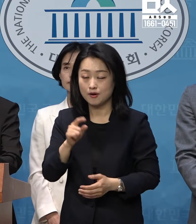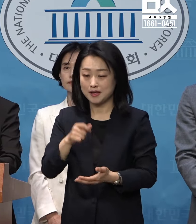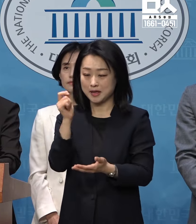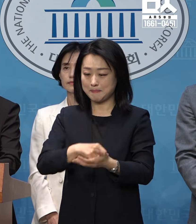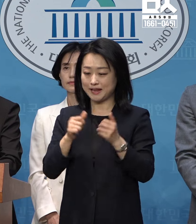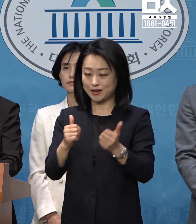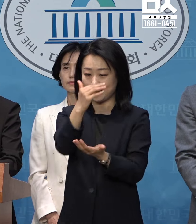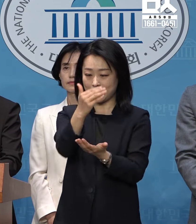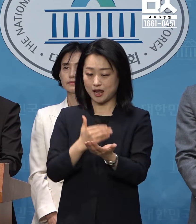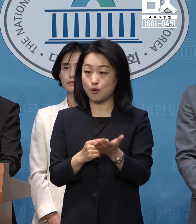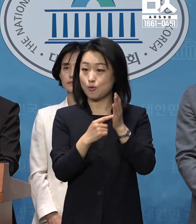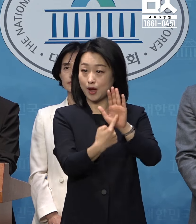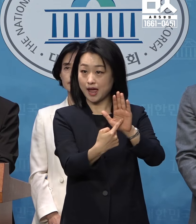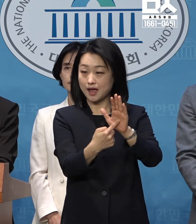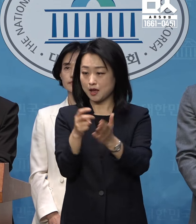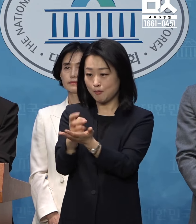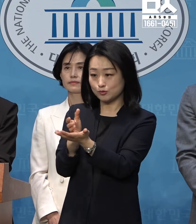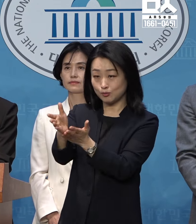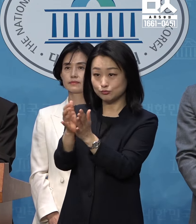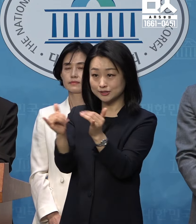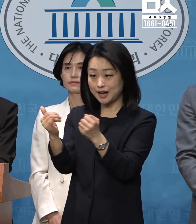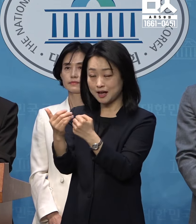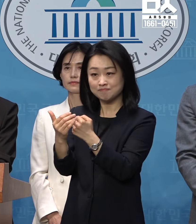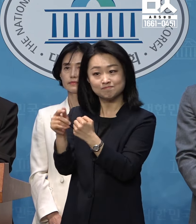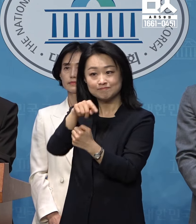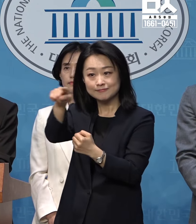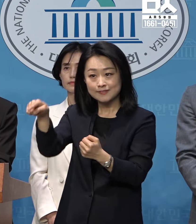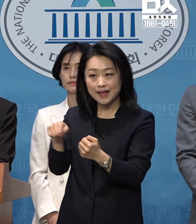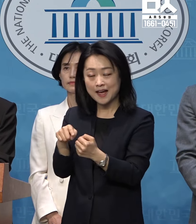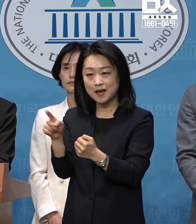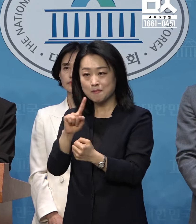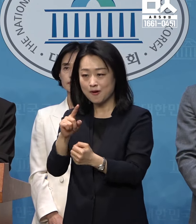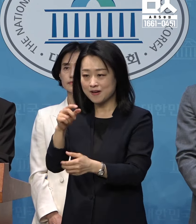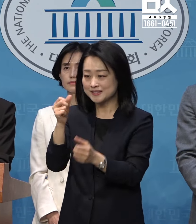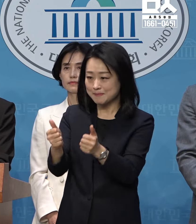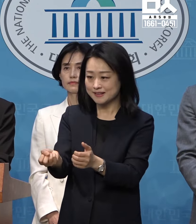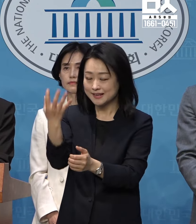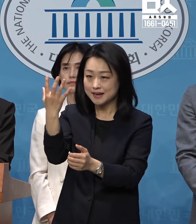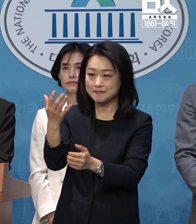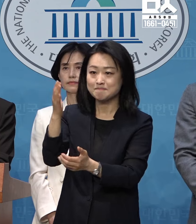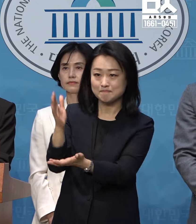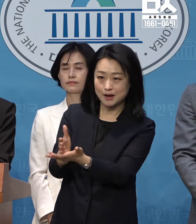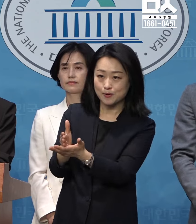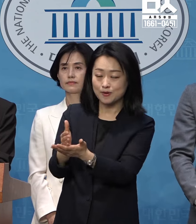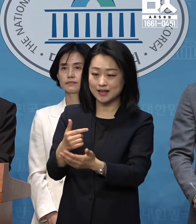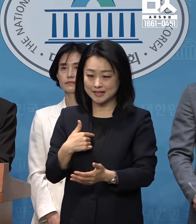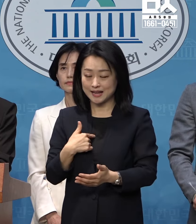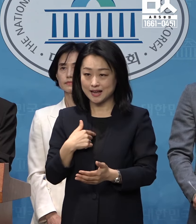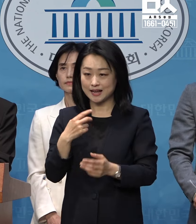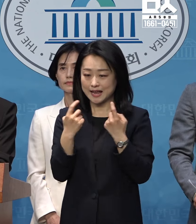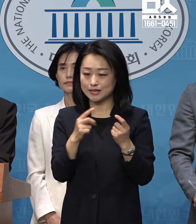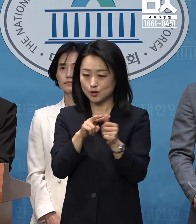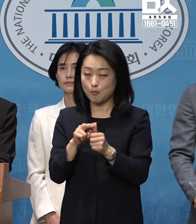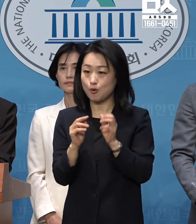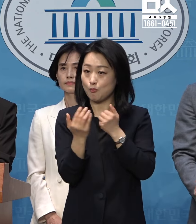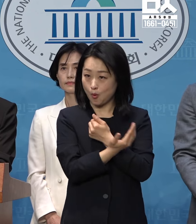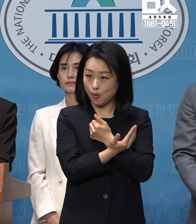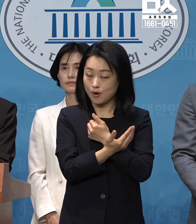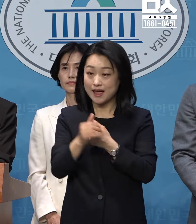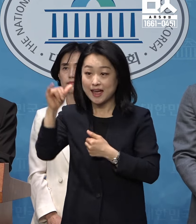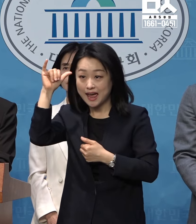공개돼 정관예우가 사라지고 나의 정보는 철저히 보호될 것입니다. 문화예술이 생성형 AI로부터